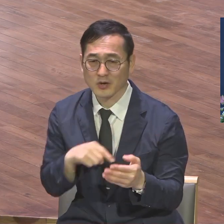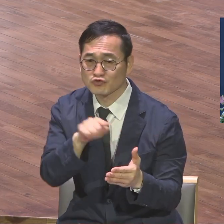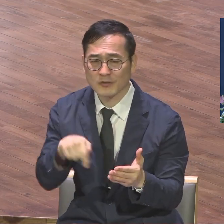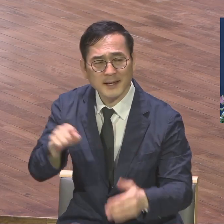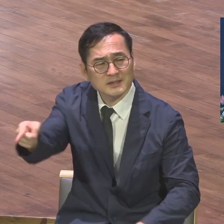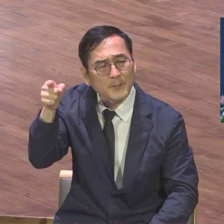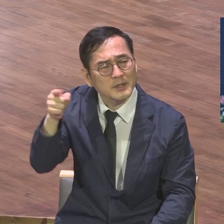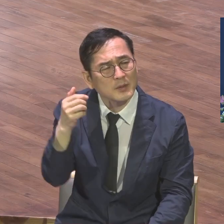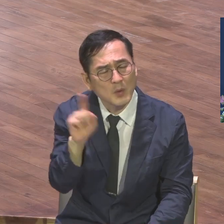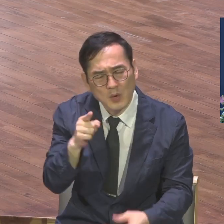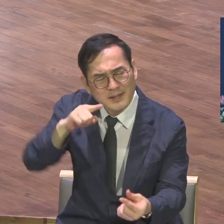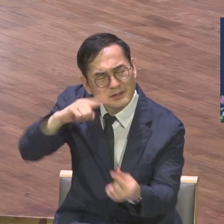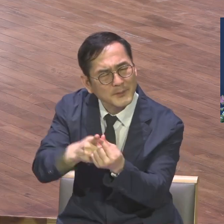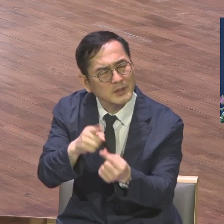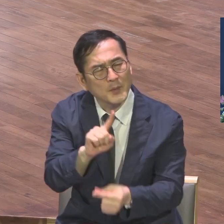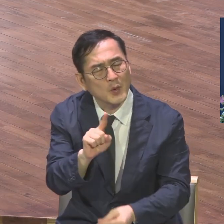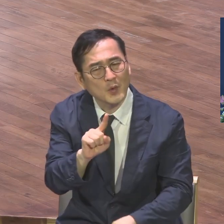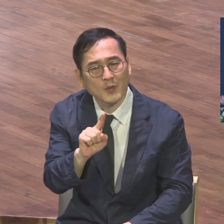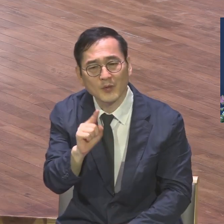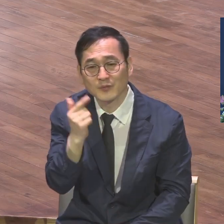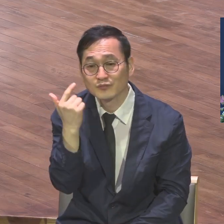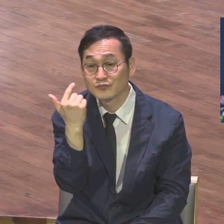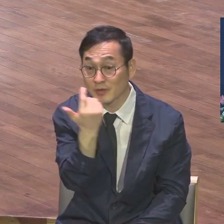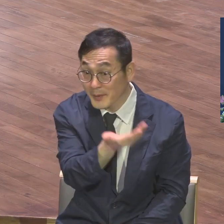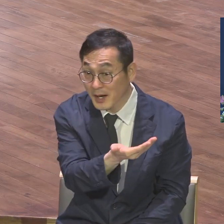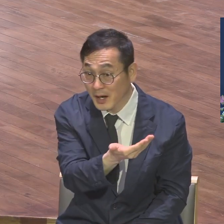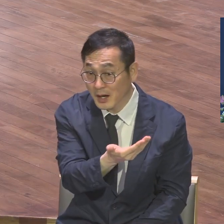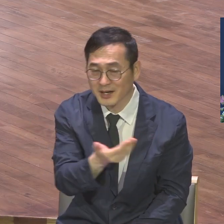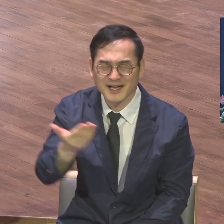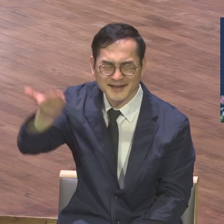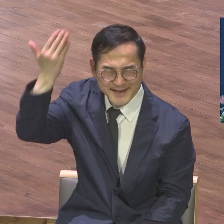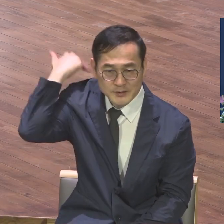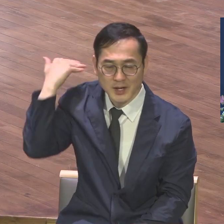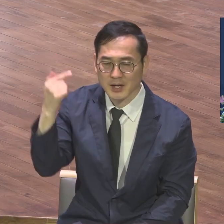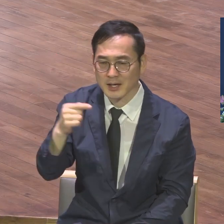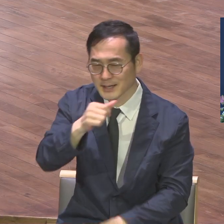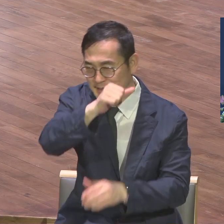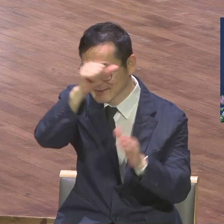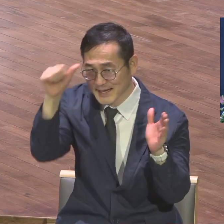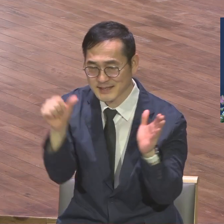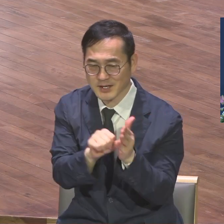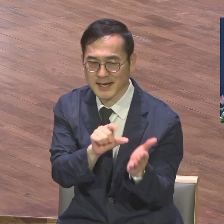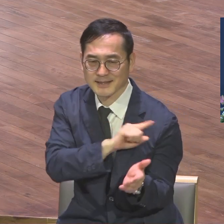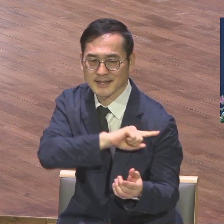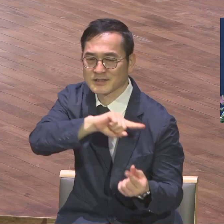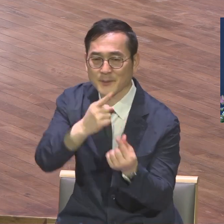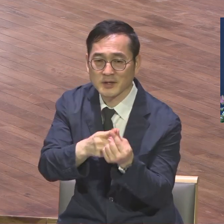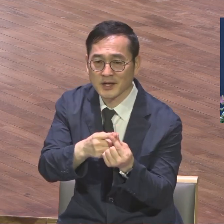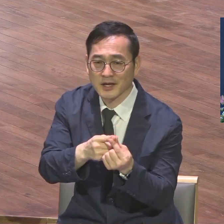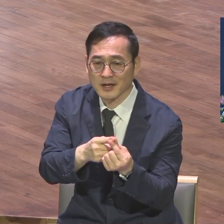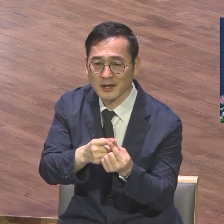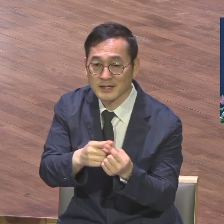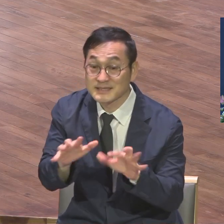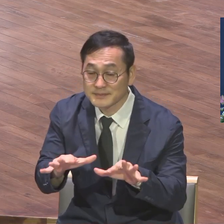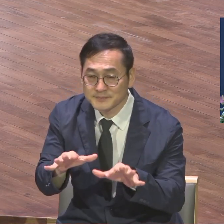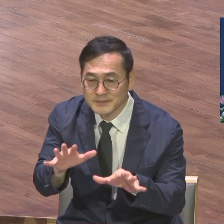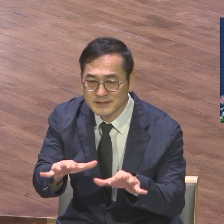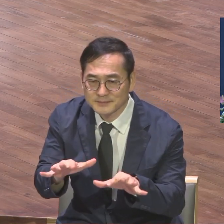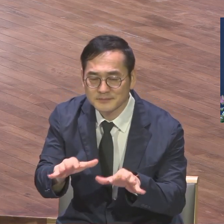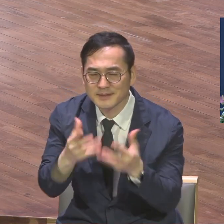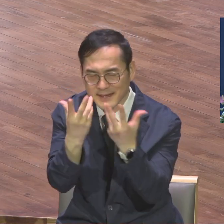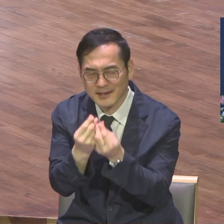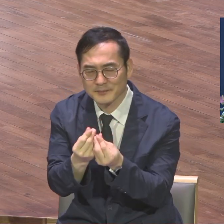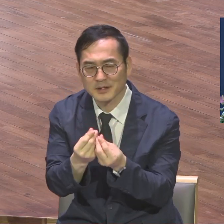이 질문을 지금 우리 적용한다면 당신은 인생에서 우선순위가 뭡니까?